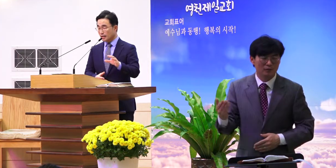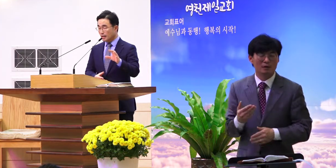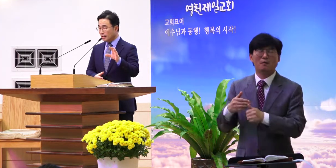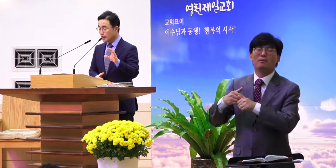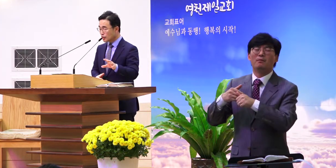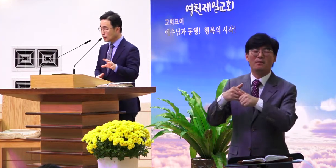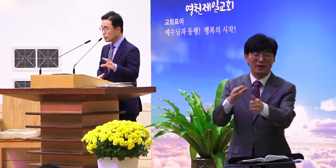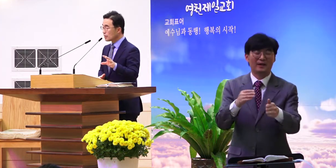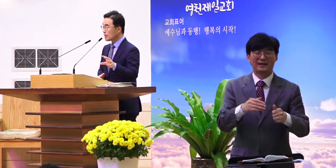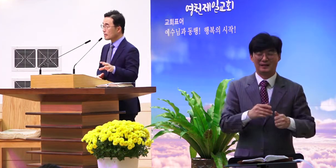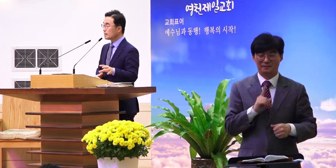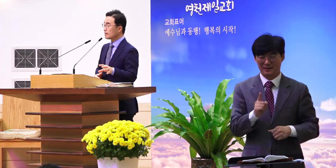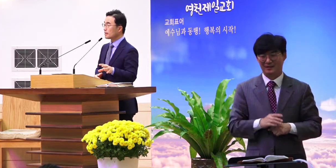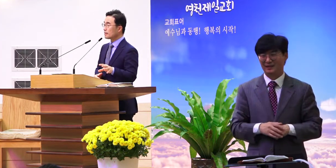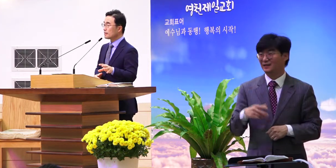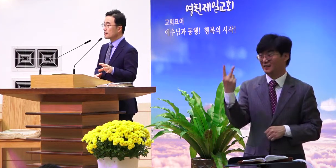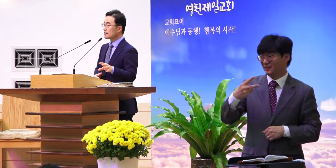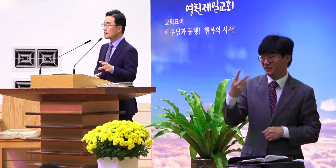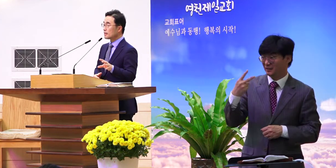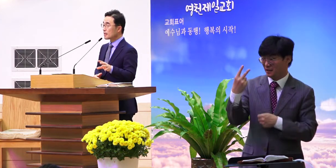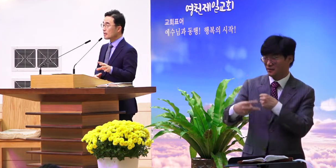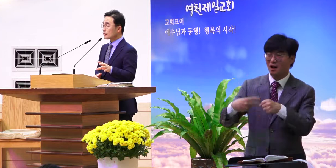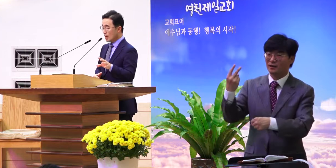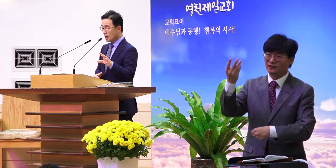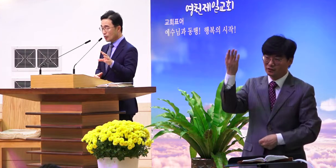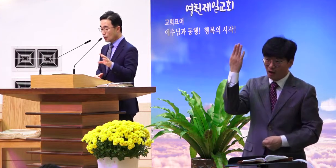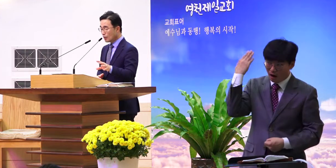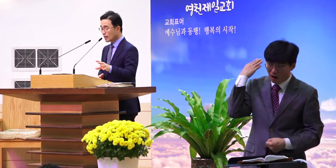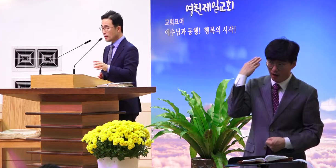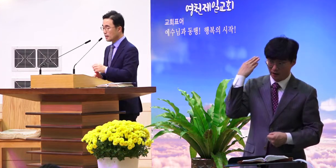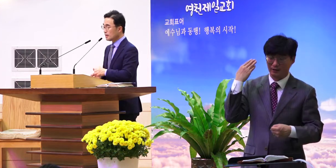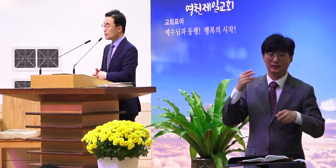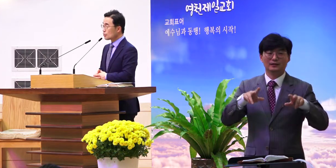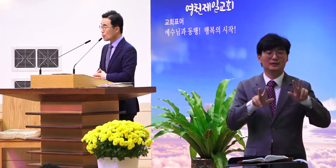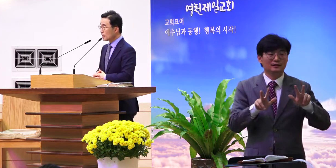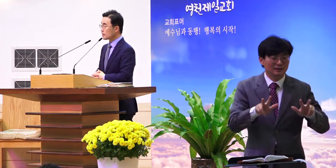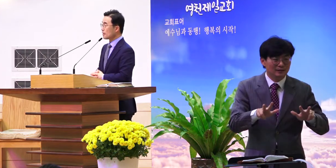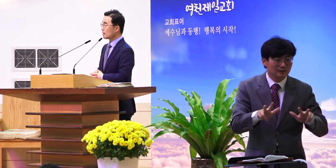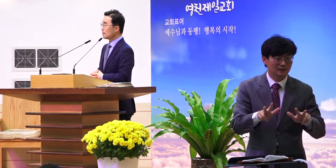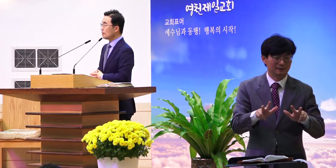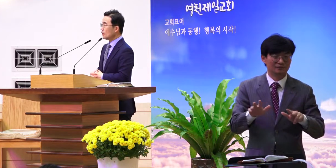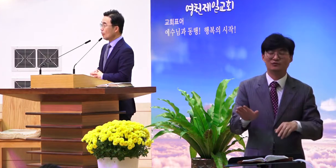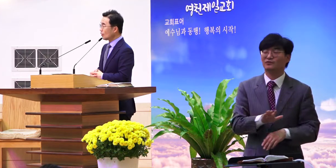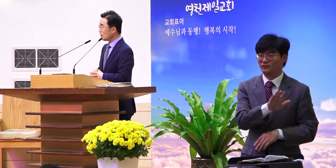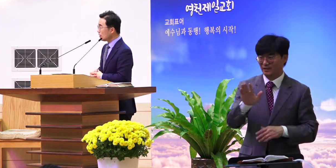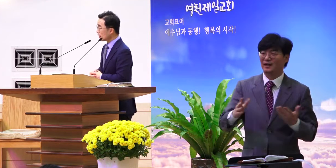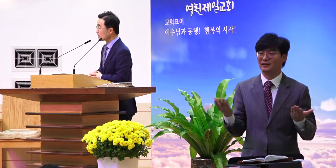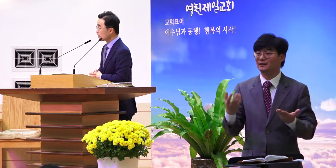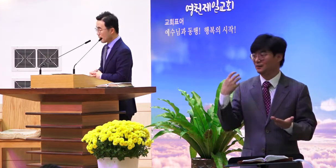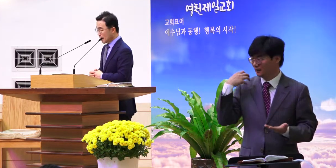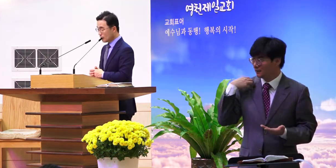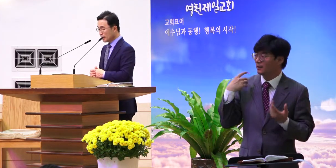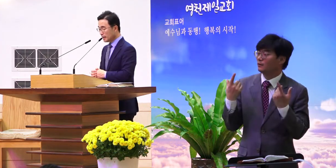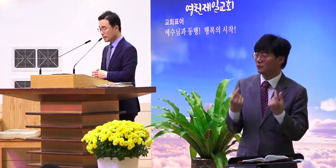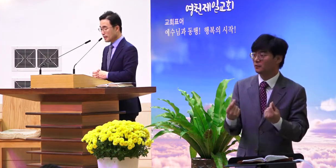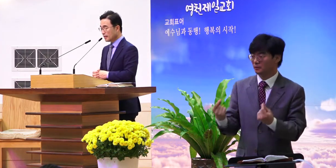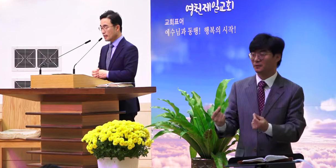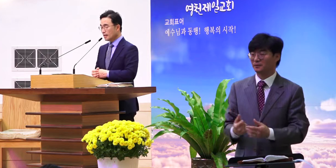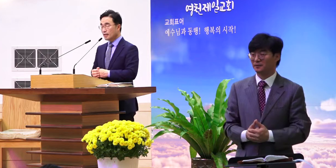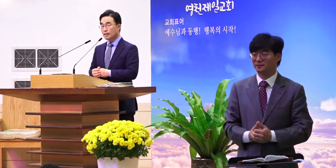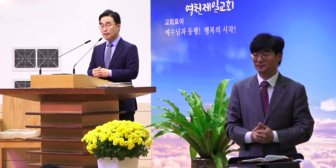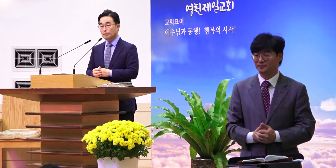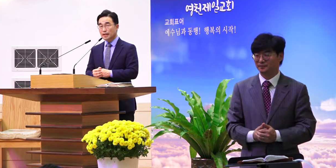말씀은 2000년이라는 시간과 공간을 초월해서 오늘 여기에서 예배하고